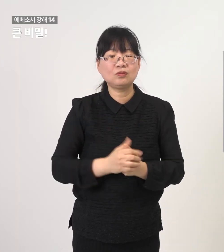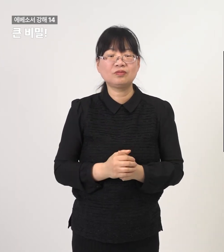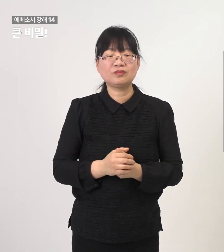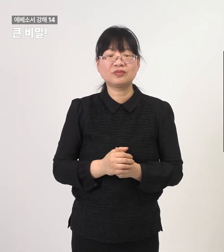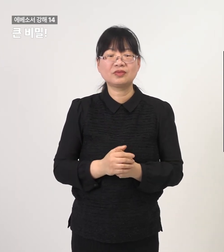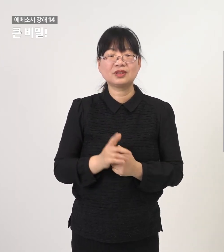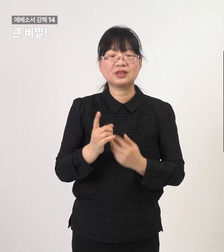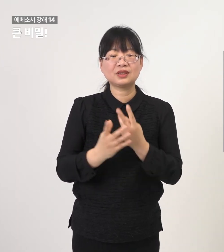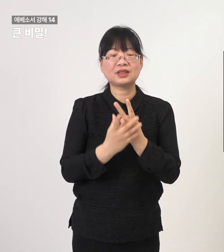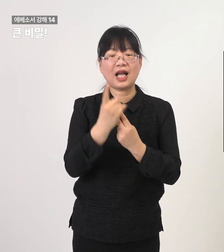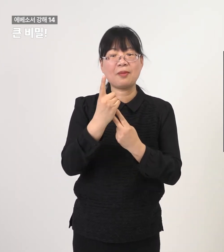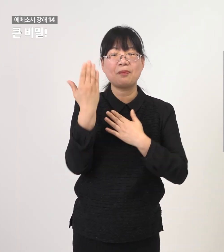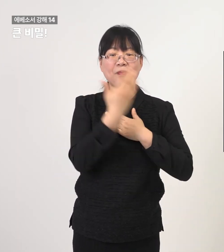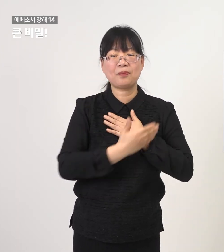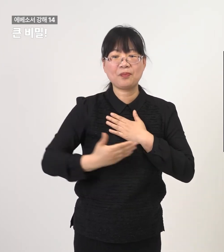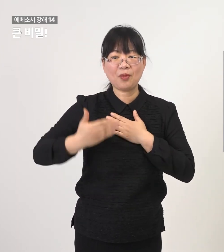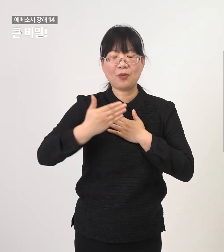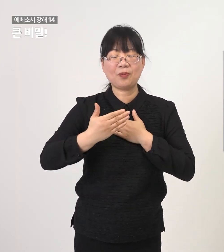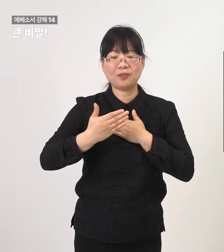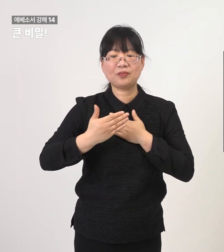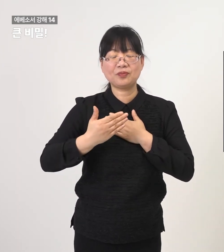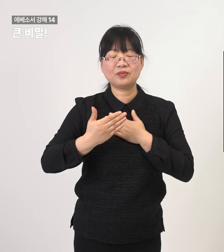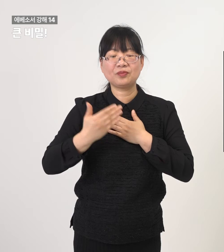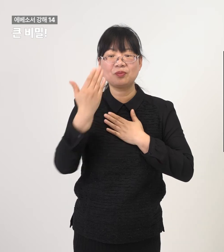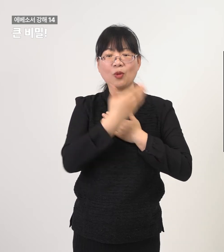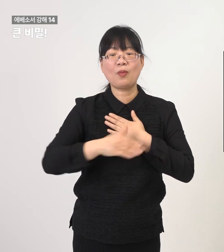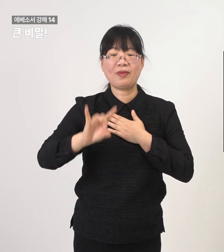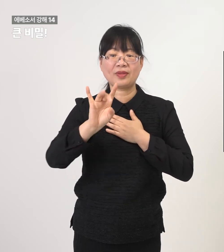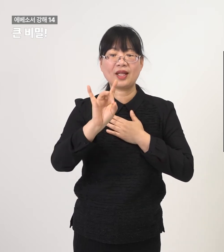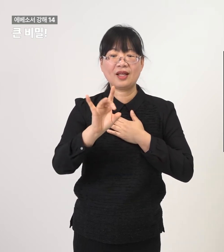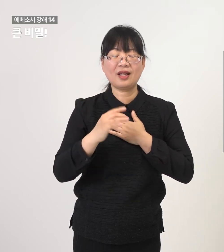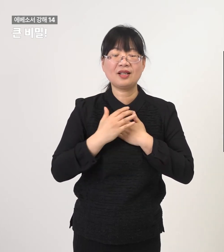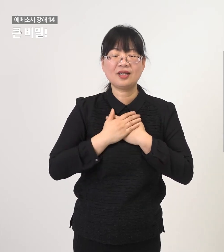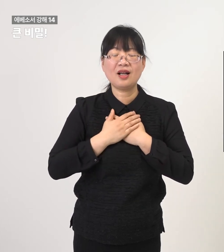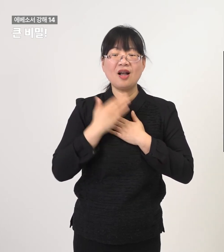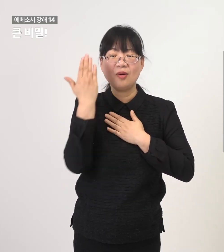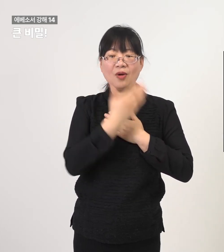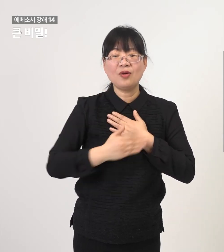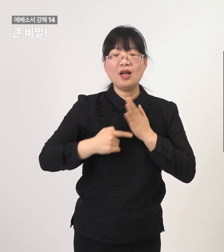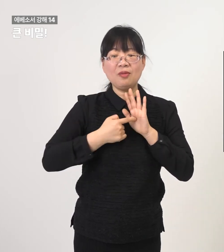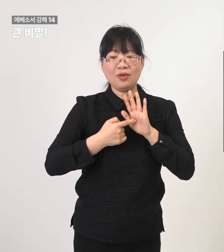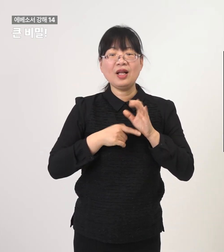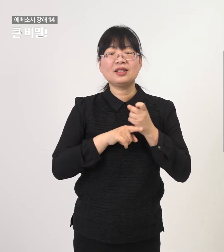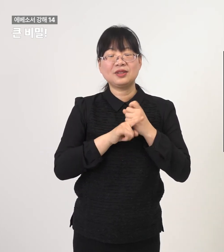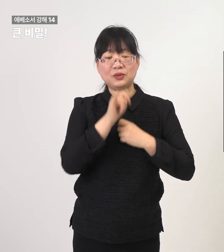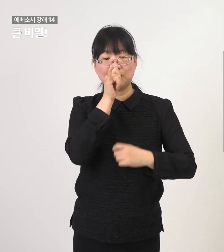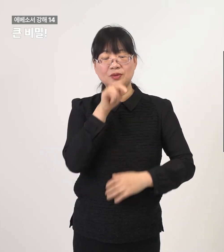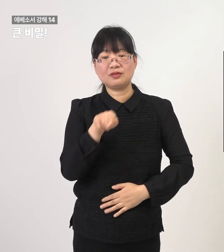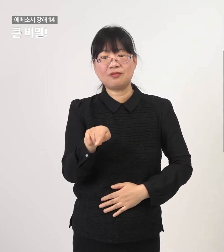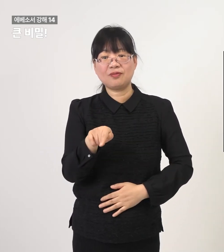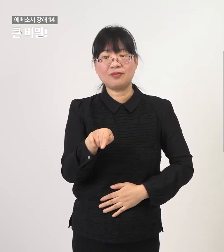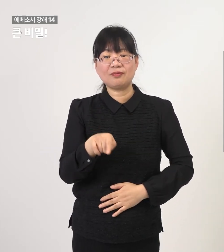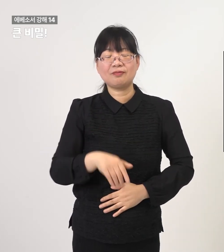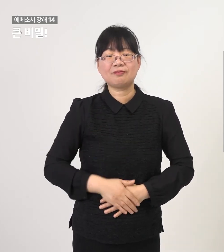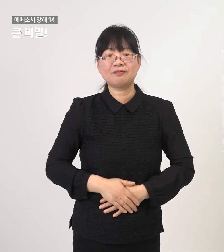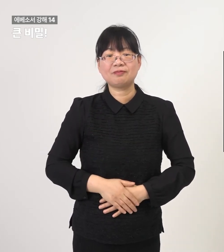한 몸, 원바디예요. 여기서 몸으로 표시한 이유가 거기 있어요.